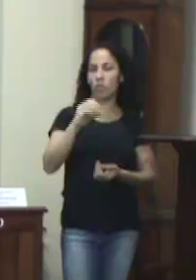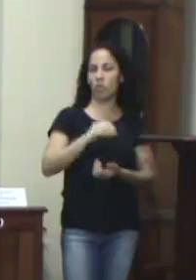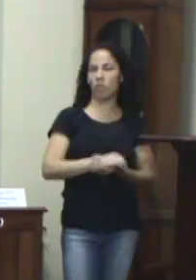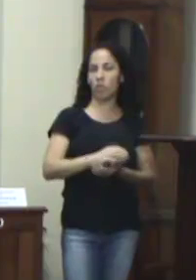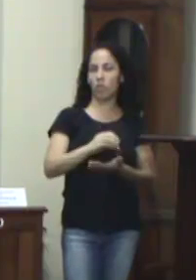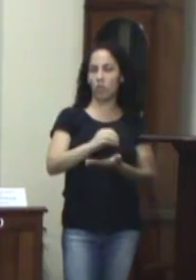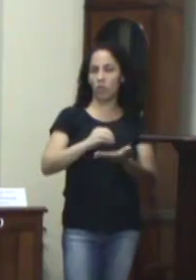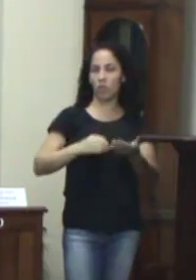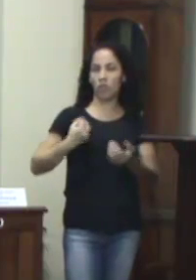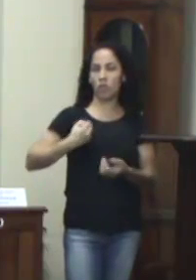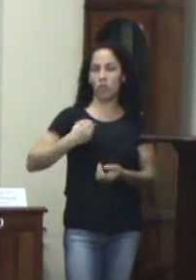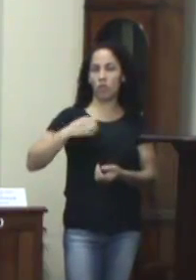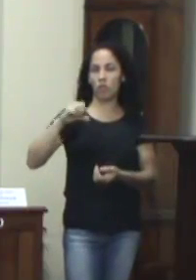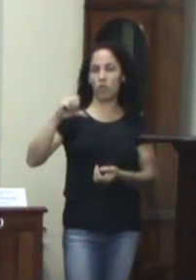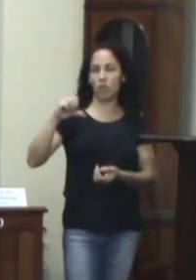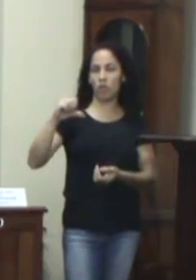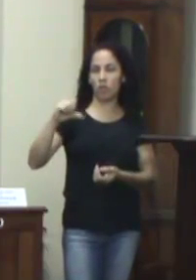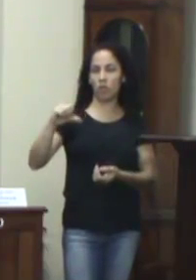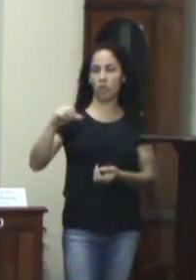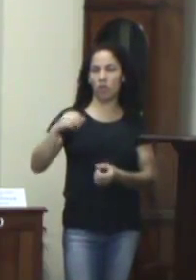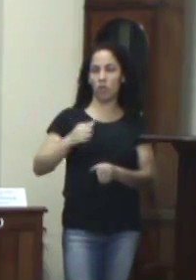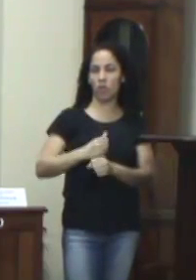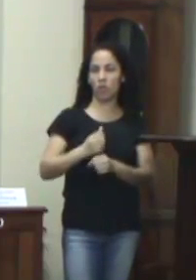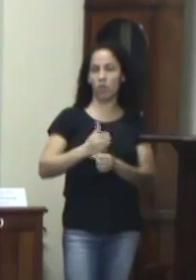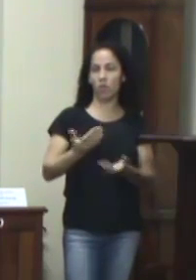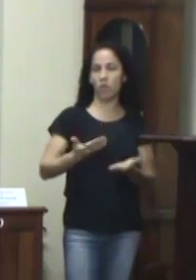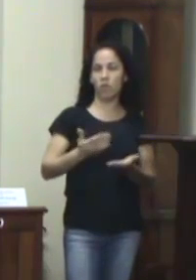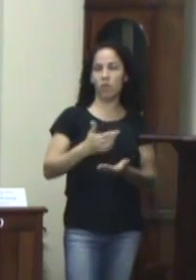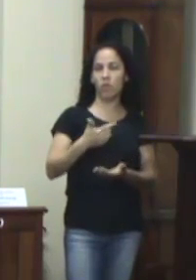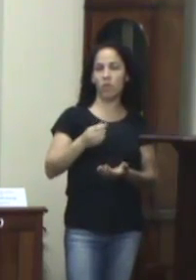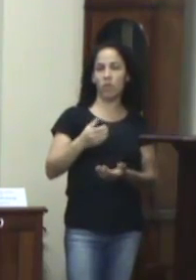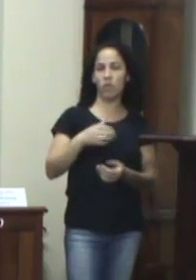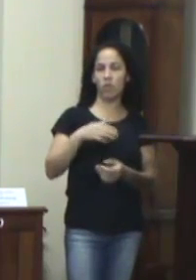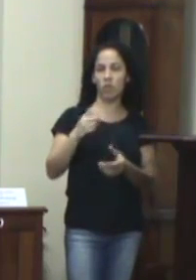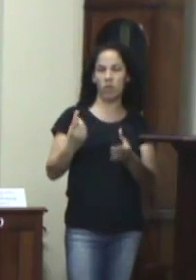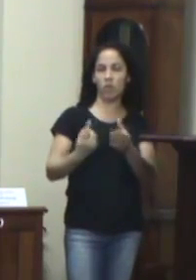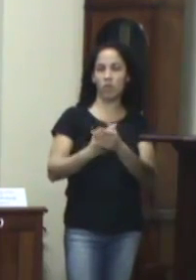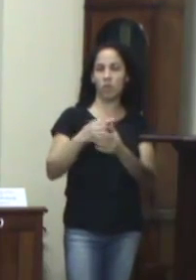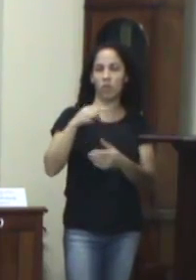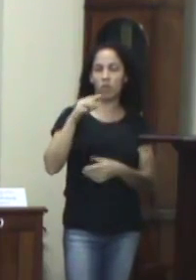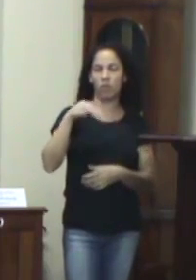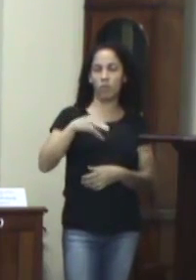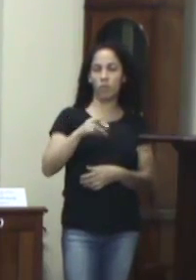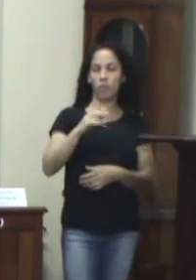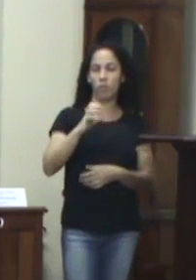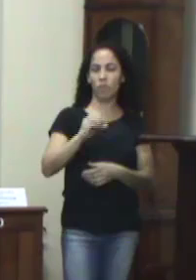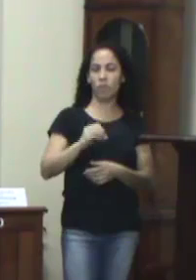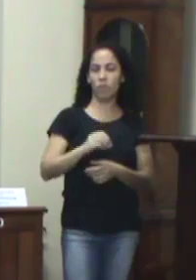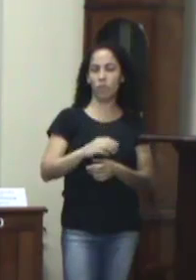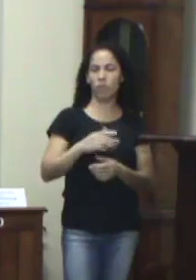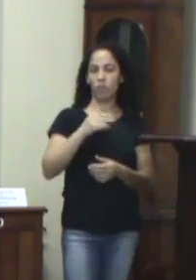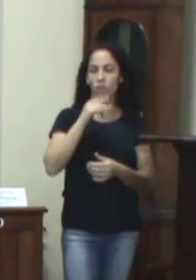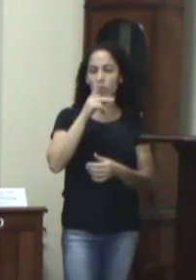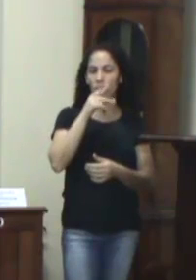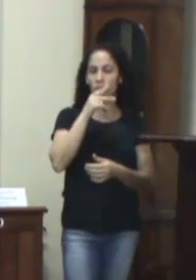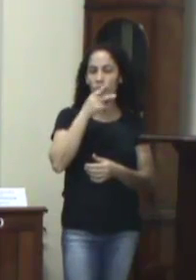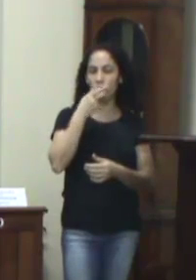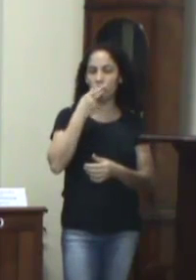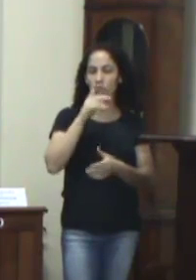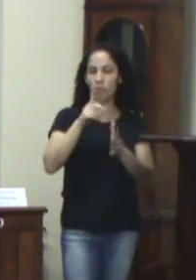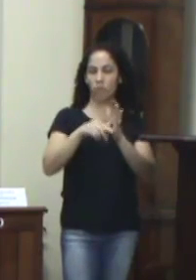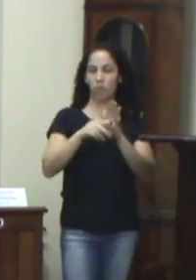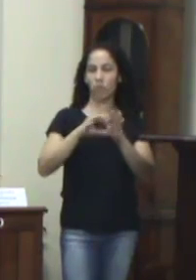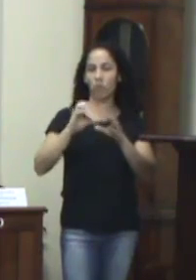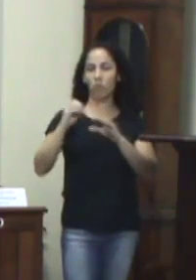parlamentar. Ofício número 9, de 2018, da ministra vereador Marcelo Moreira. Justificar o atraso ou